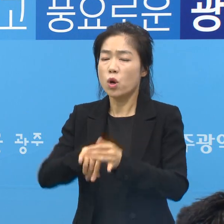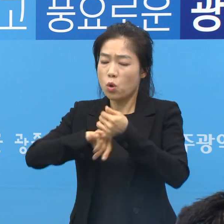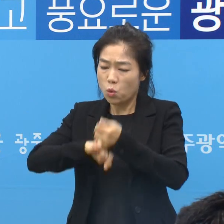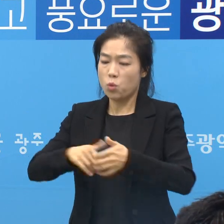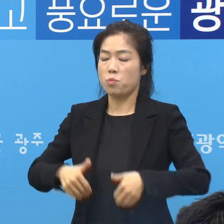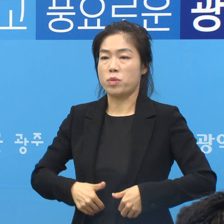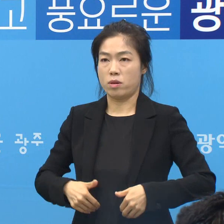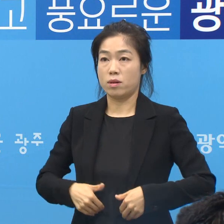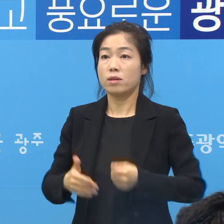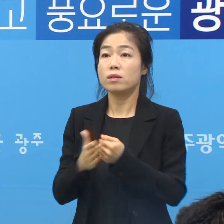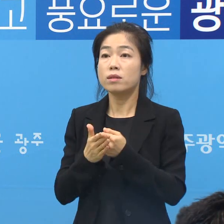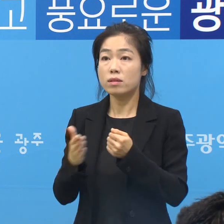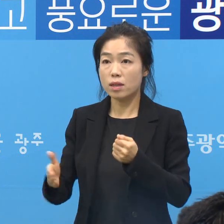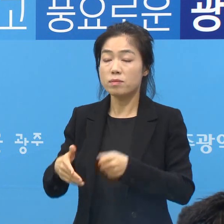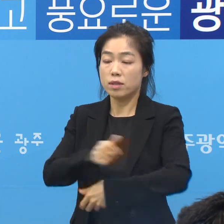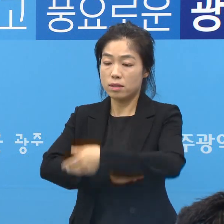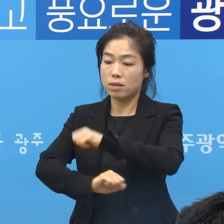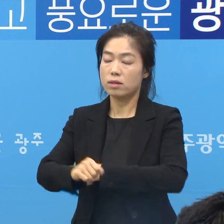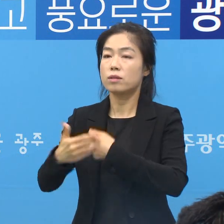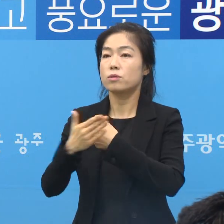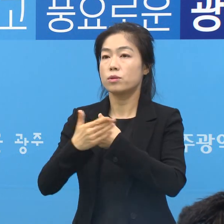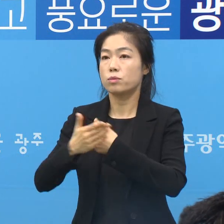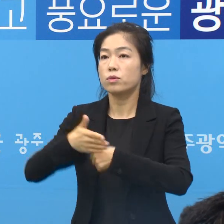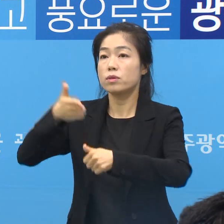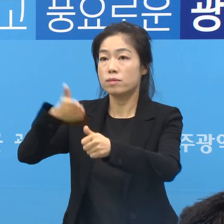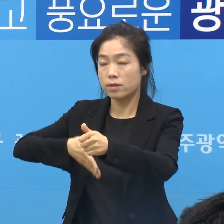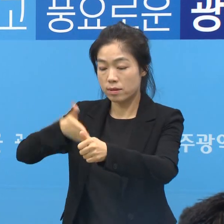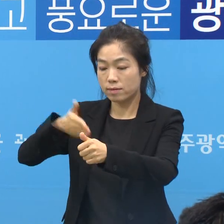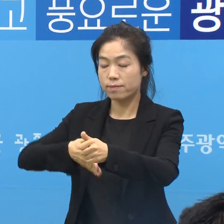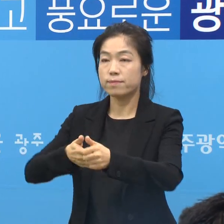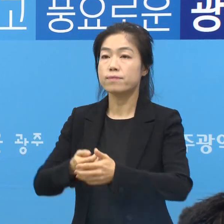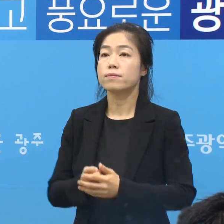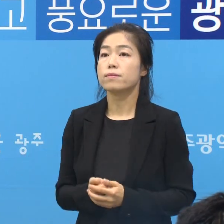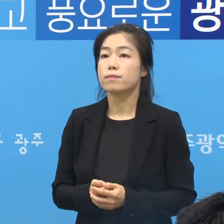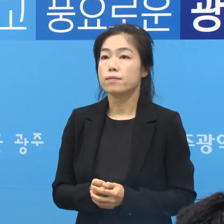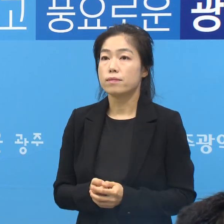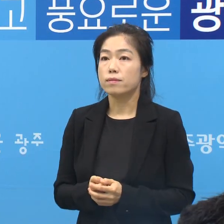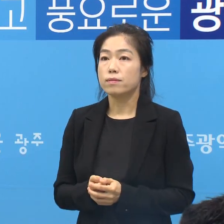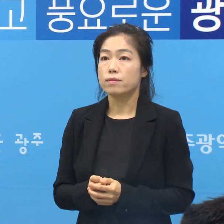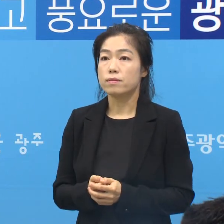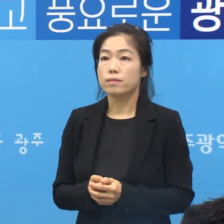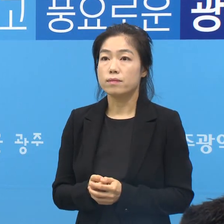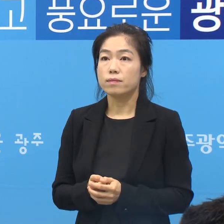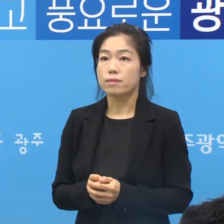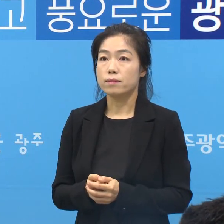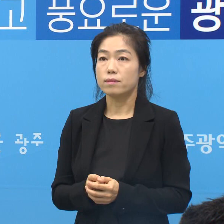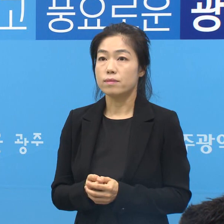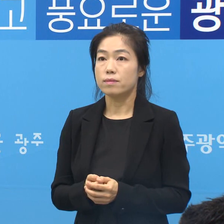불가피한 조치이니 적극 협조해 주시기 부탁드립니다.